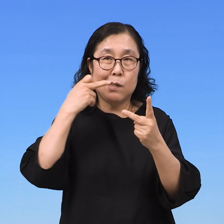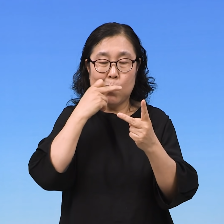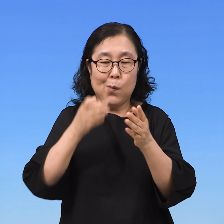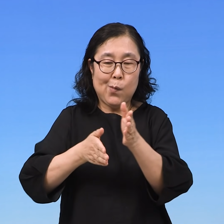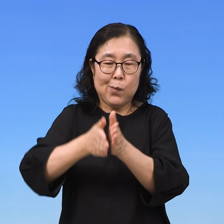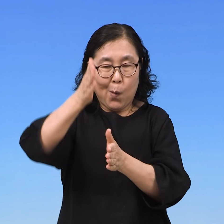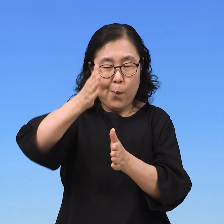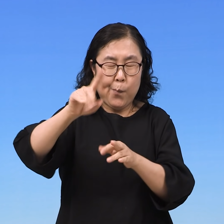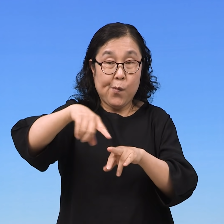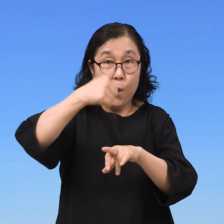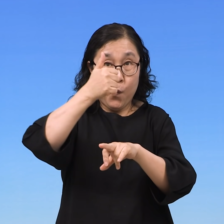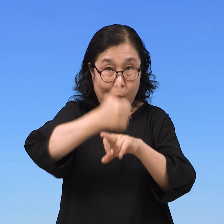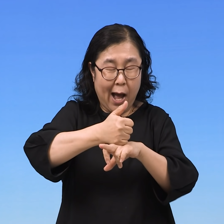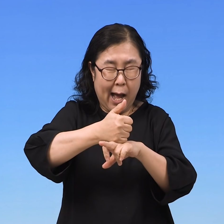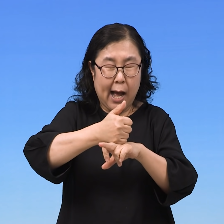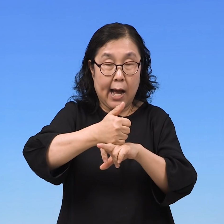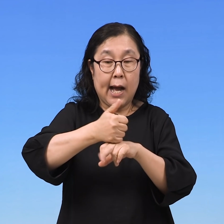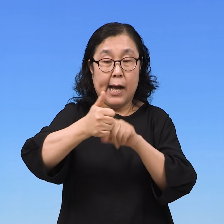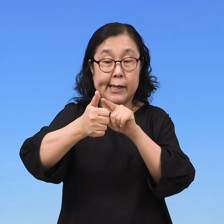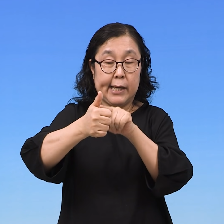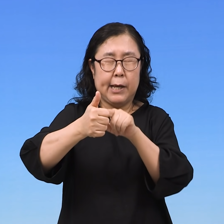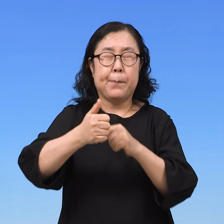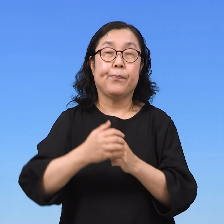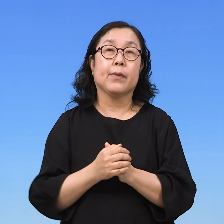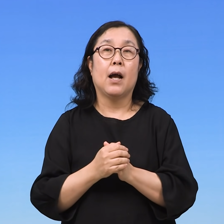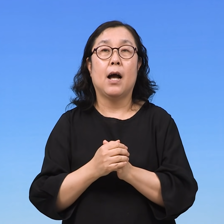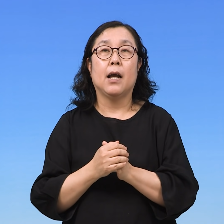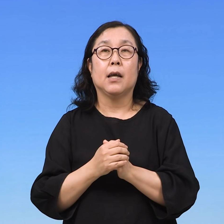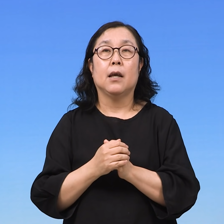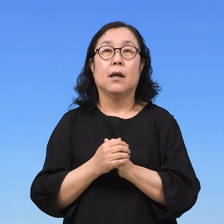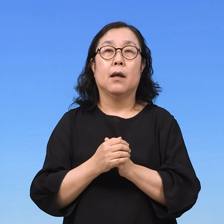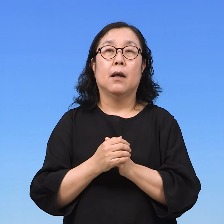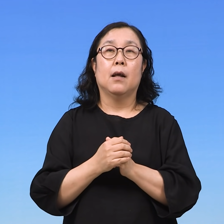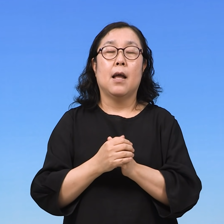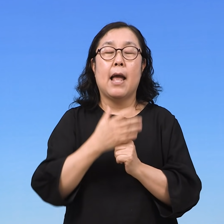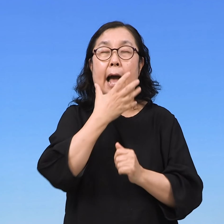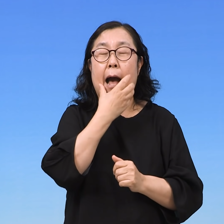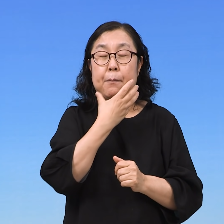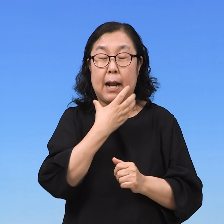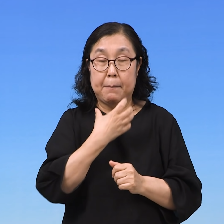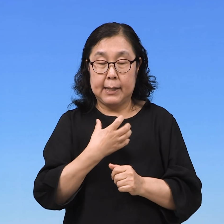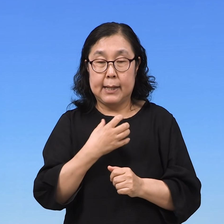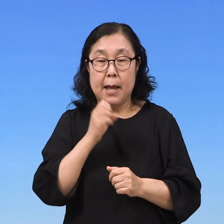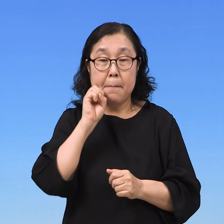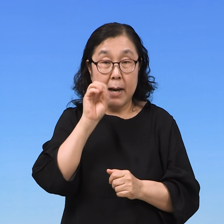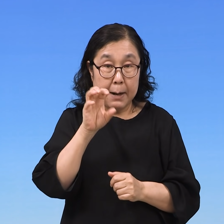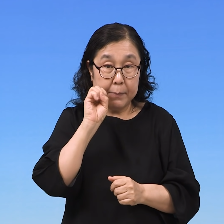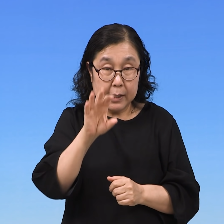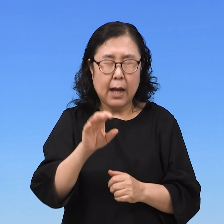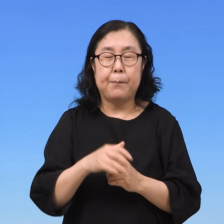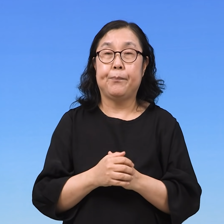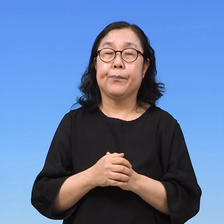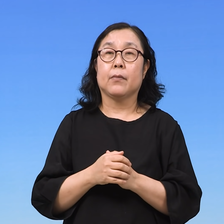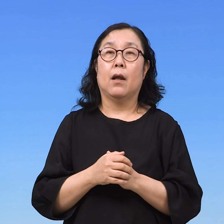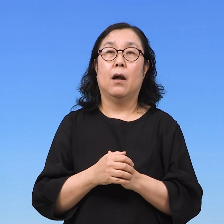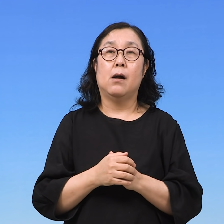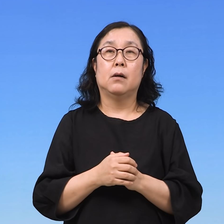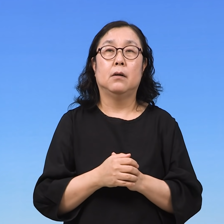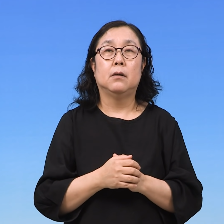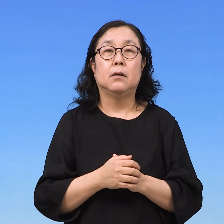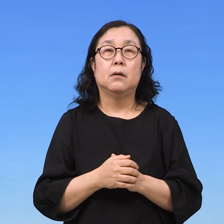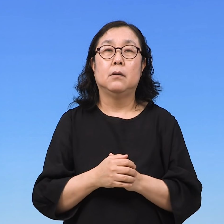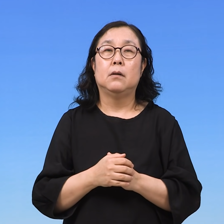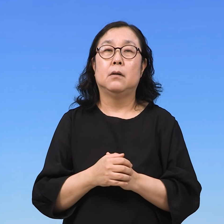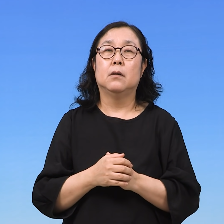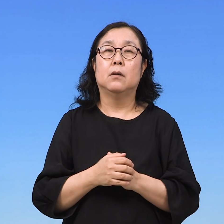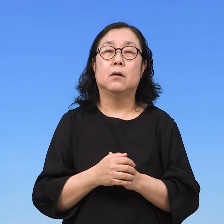소돔 왕이 이 별로 그 뭐 질이 좋은 왕은 아니에요. 이 소돔 왕이 아브라함에게 제안을 합니다.